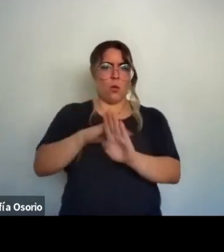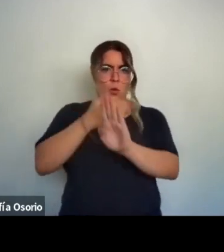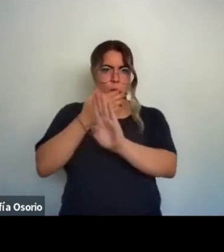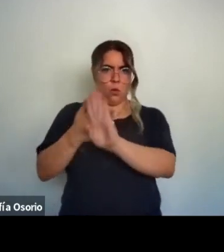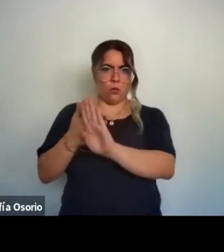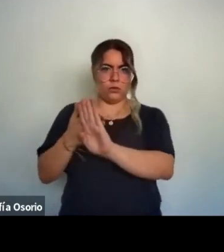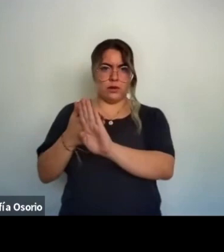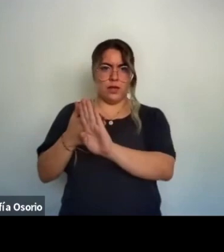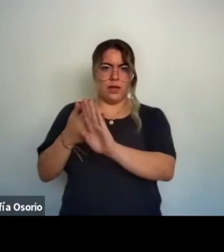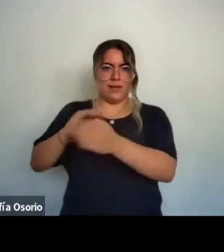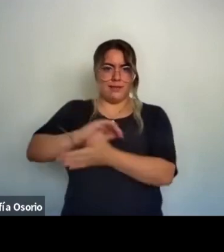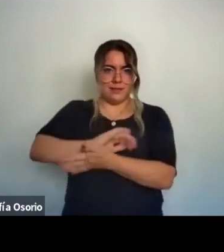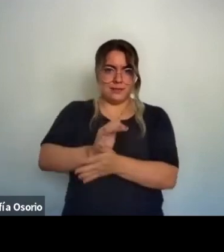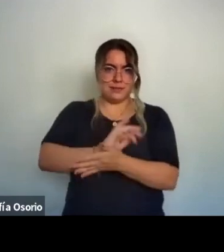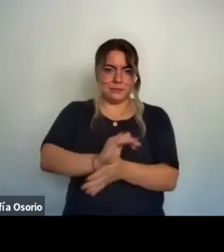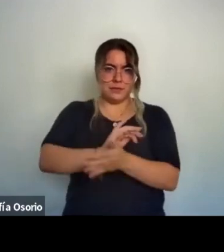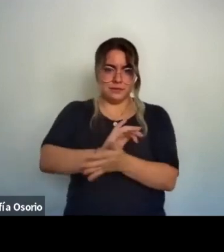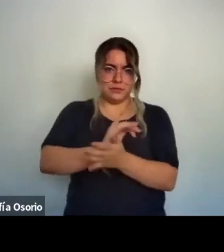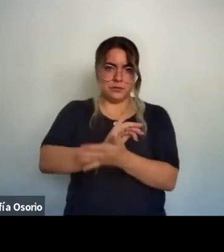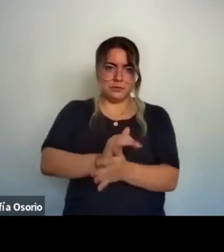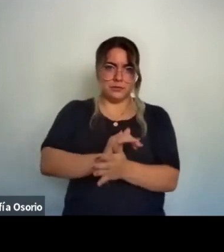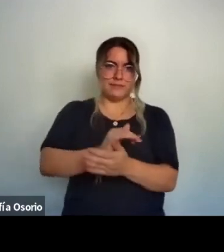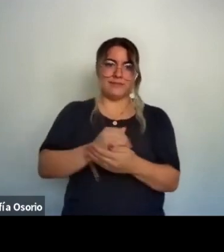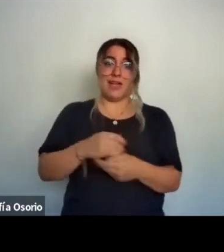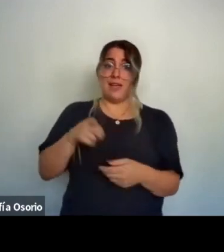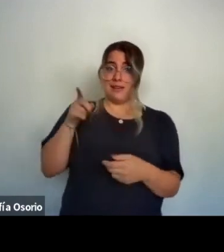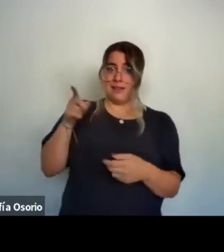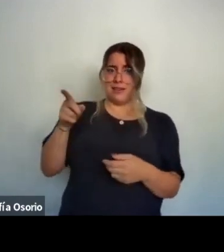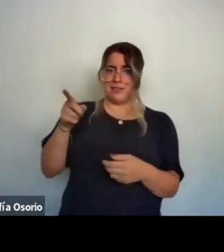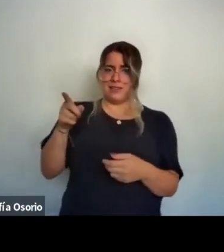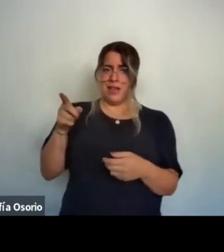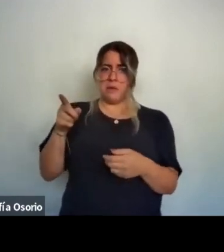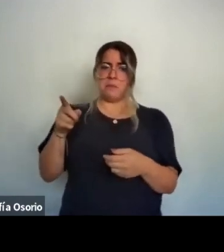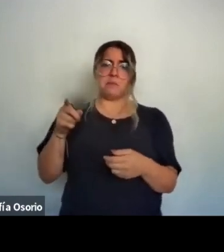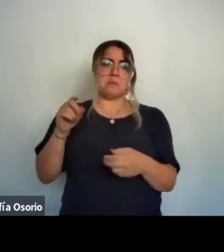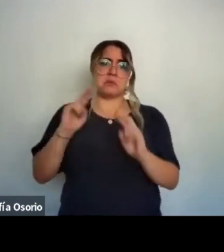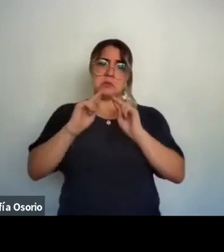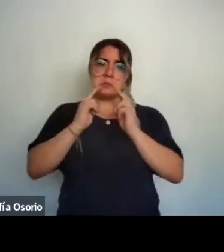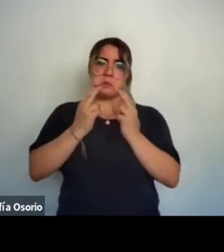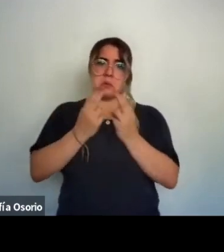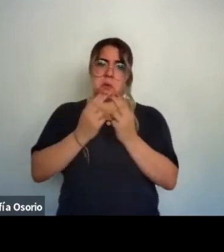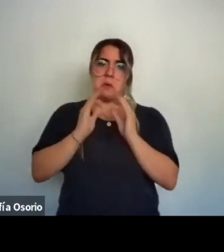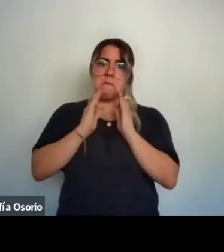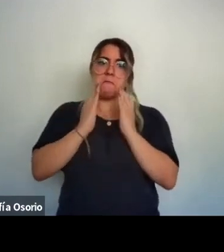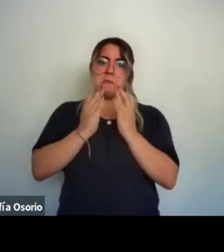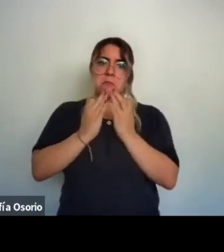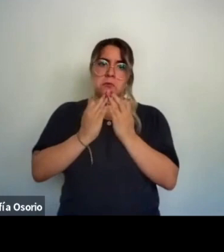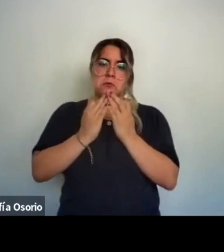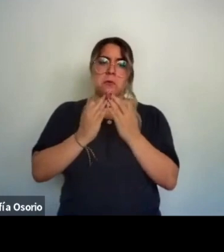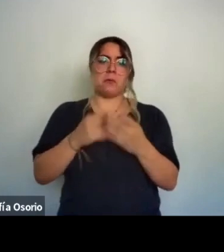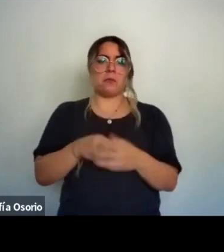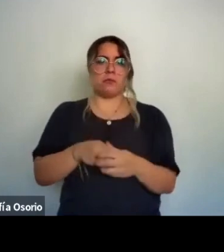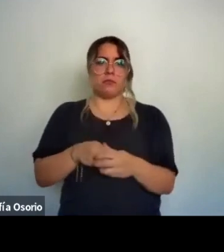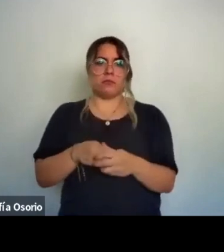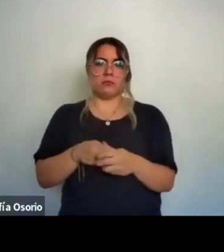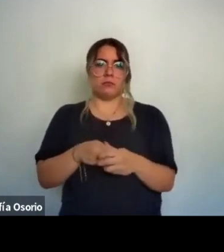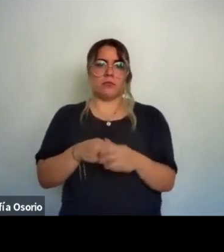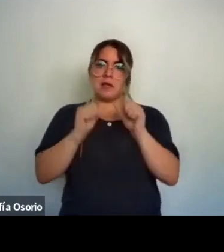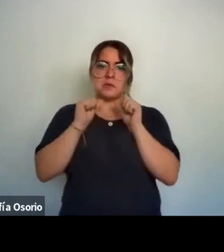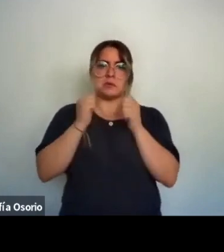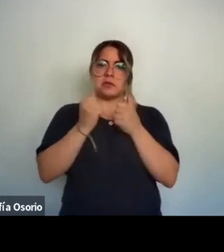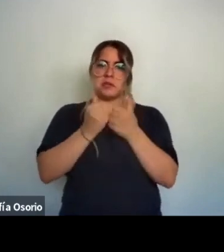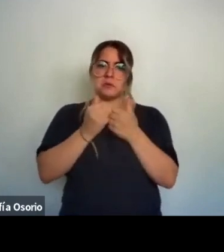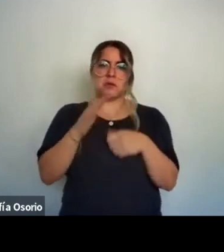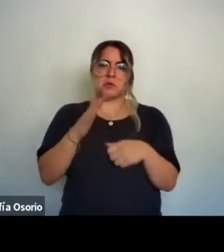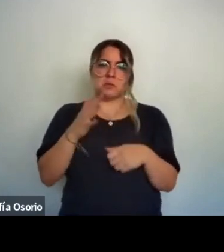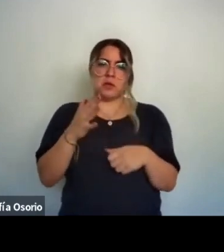traducción, que fue una organización que se empezó a conformar por ahí del 73, 74,